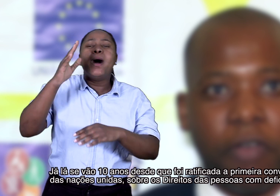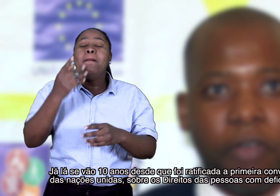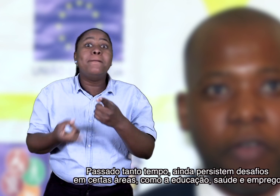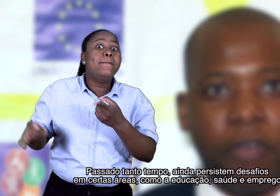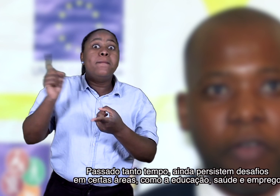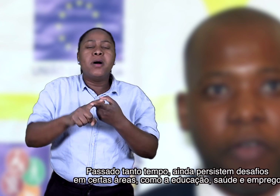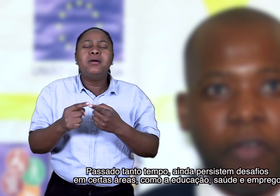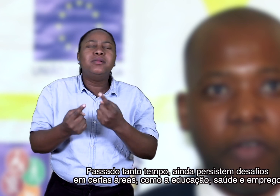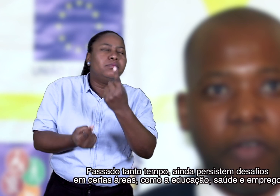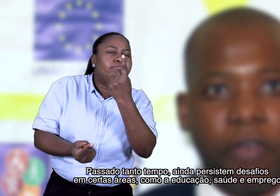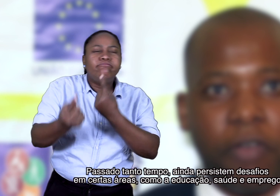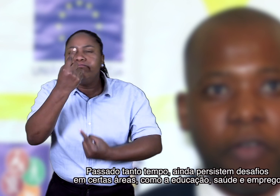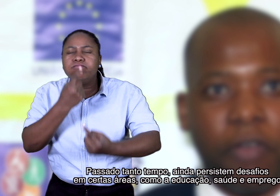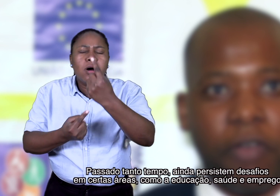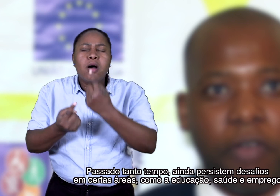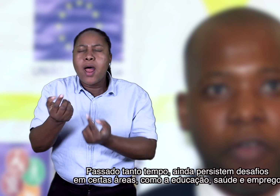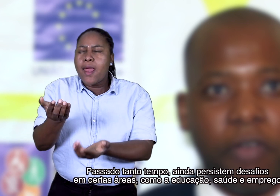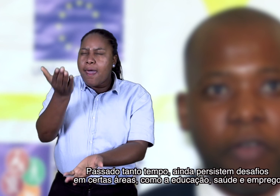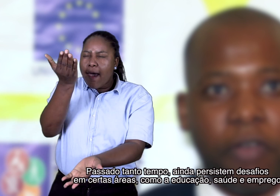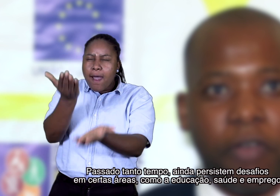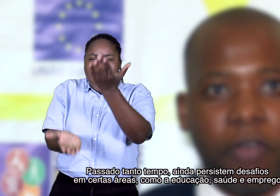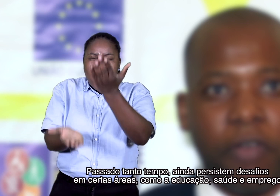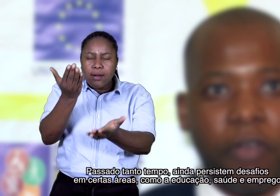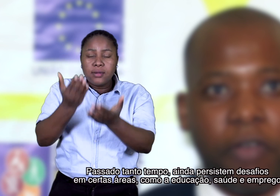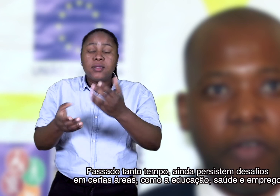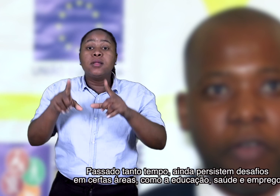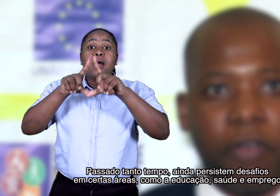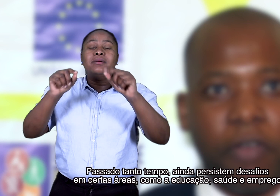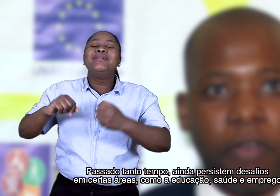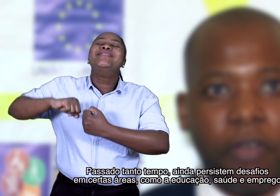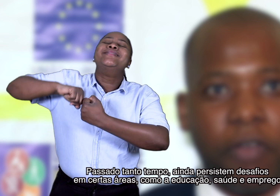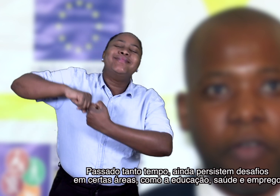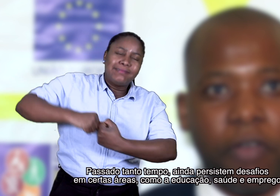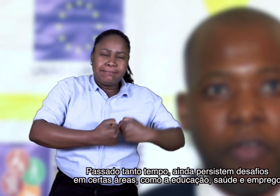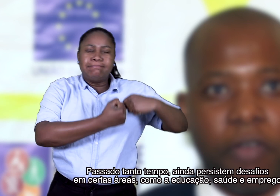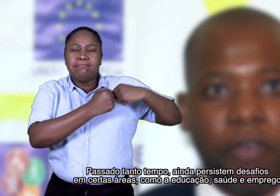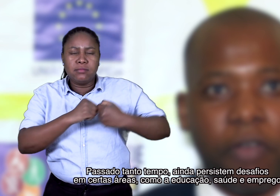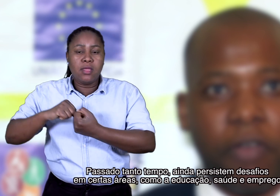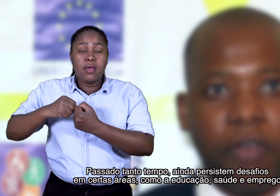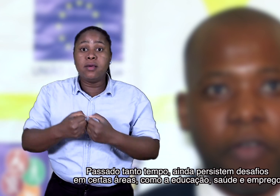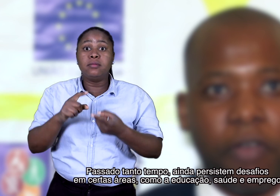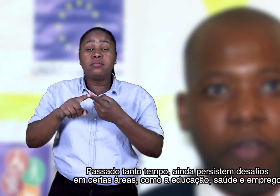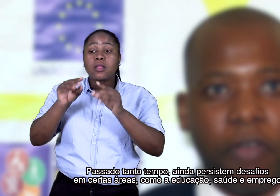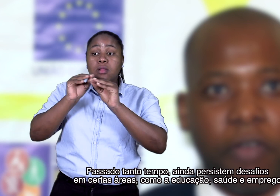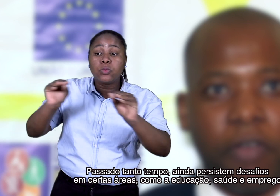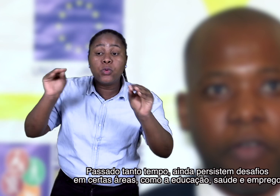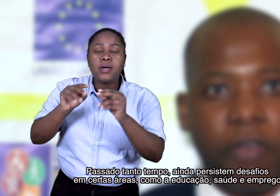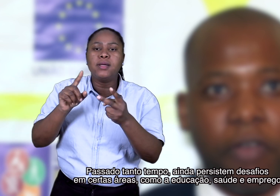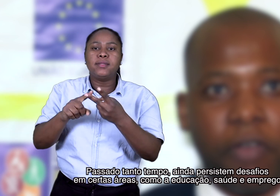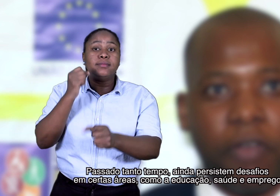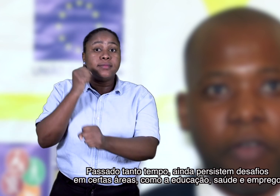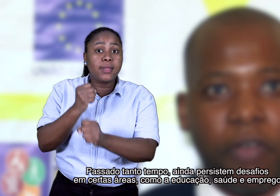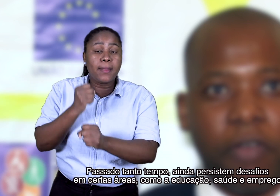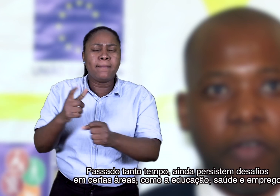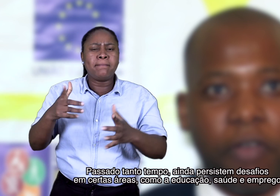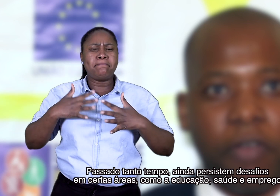Deficiência. Passado tanto tempo, ainda persistem desafios em certas áreas, como a educação, saúde